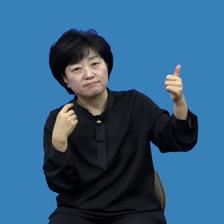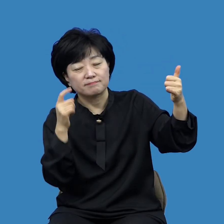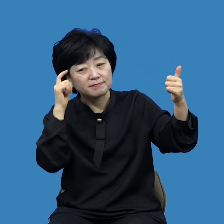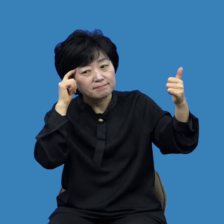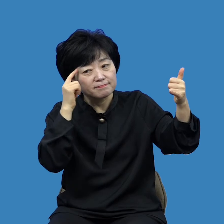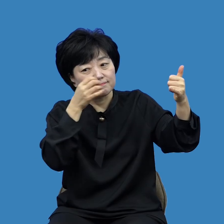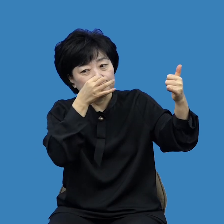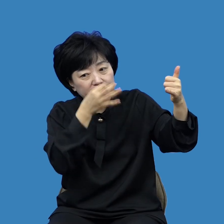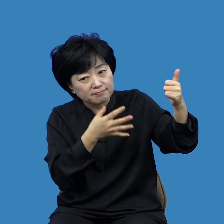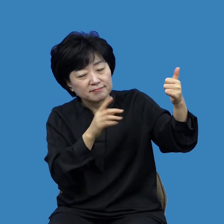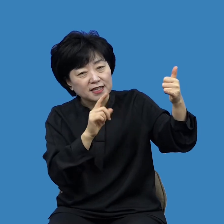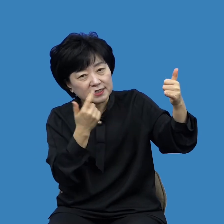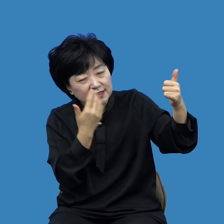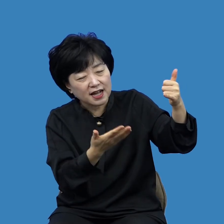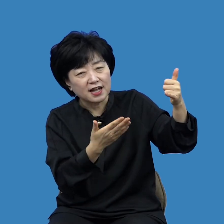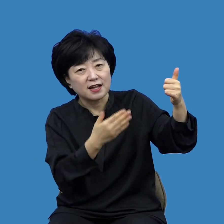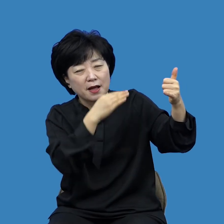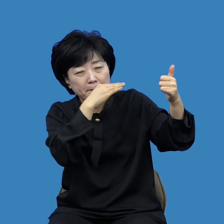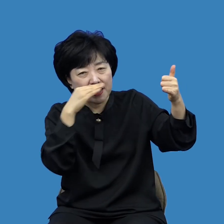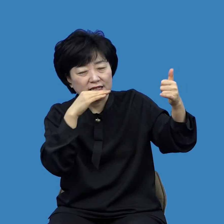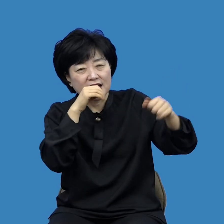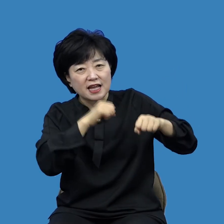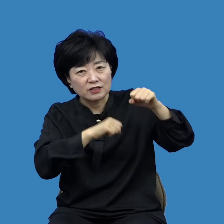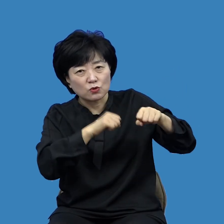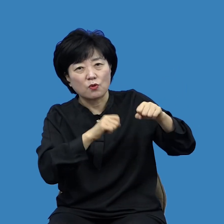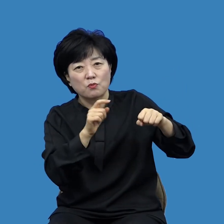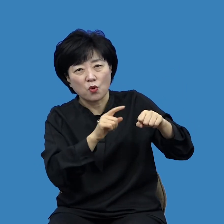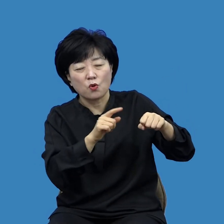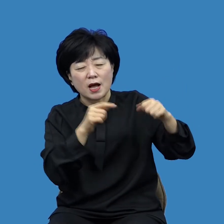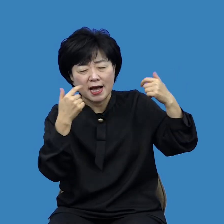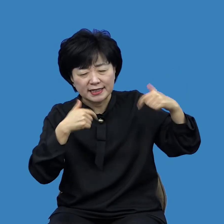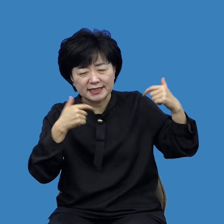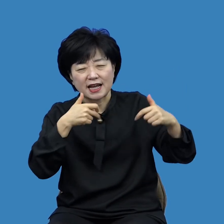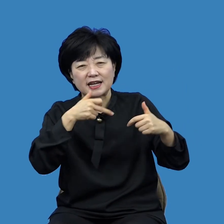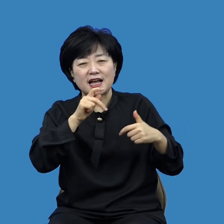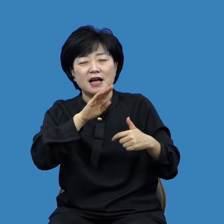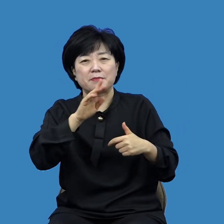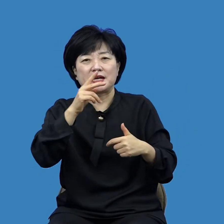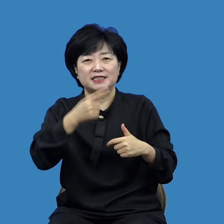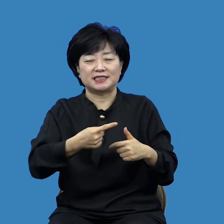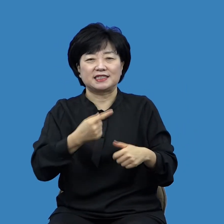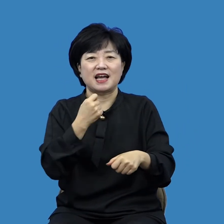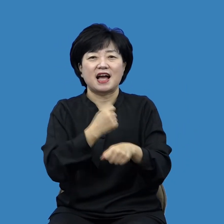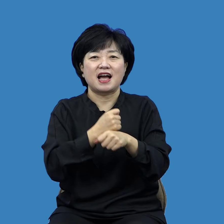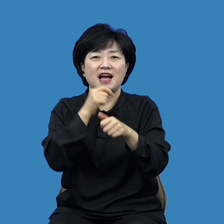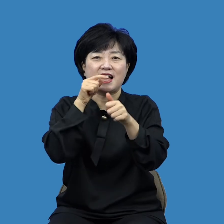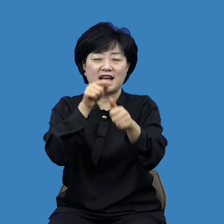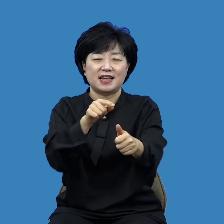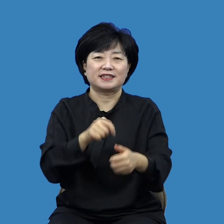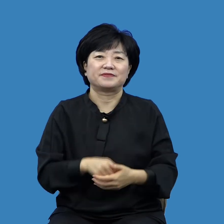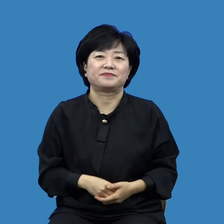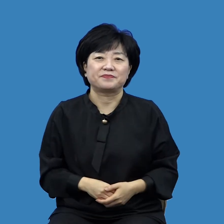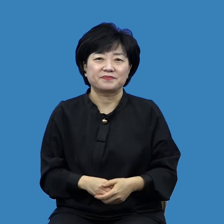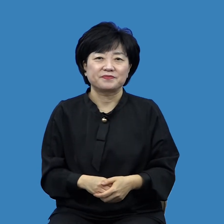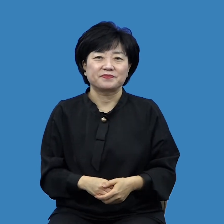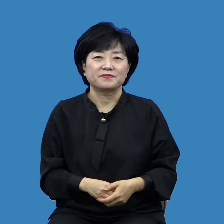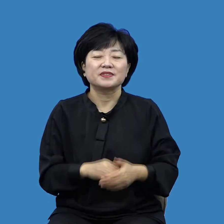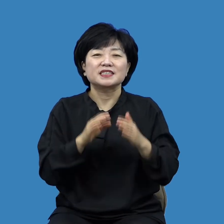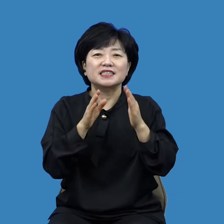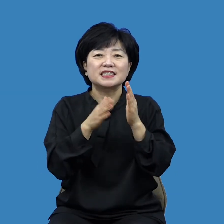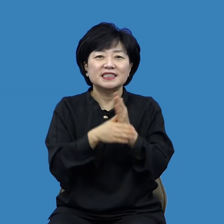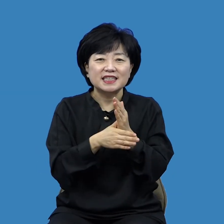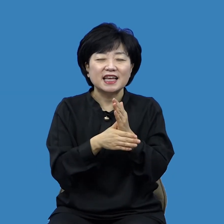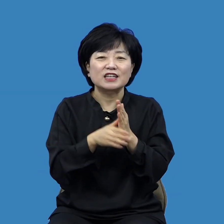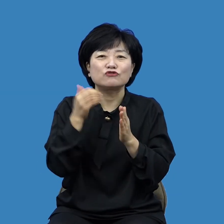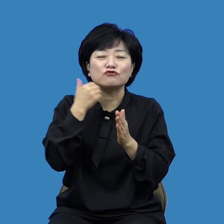힘들어하지 않으실까? 내가 부모님 앞에서 올바로 행동하려면 어떻게 해야 될까? 이걸 항상 신경 쓰라는 거예요. 이게 올바른 카바드라는 거예요. 그럴 때 누가